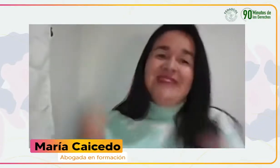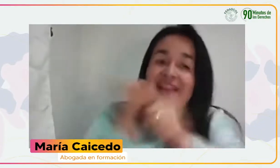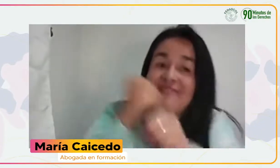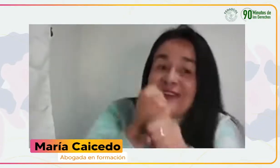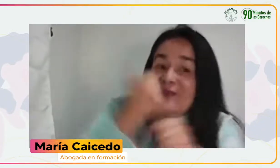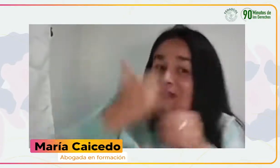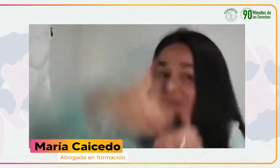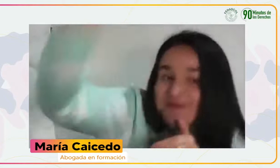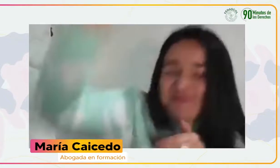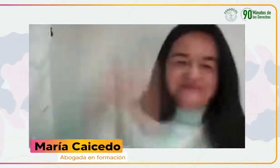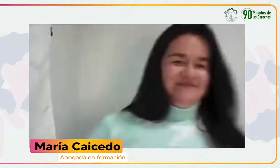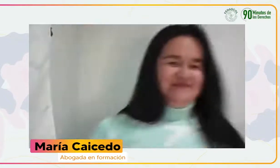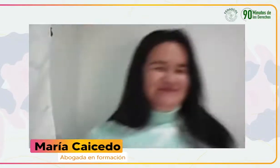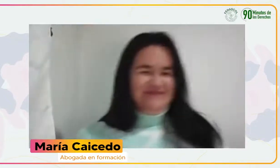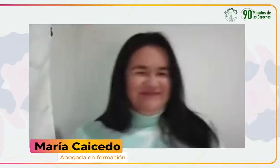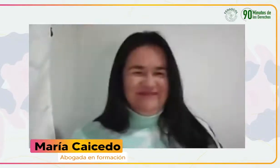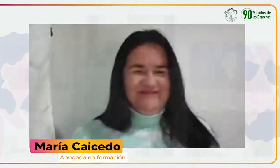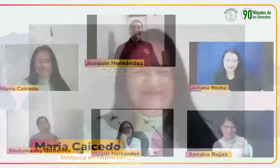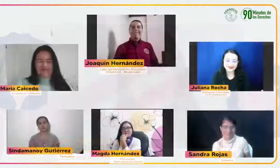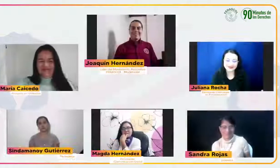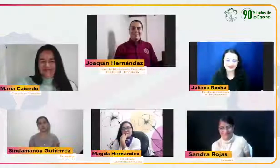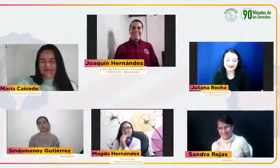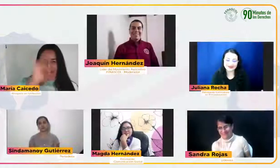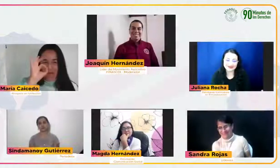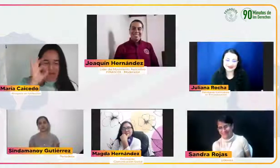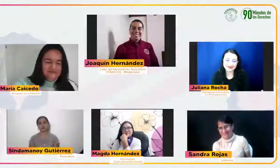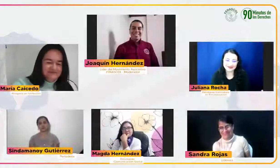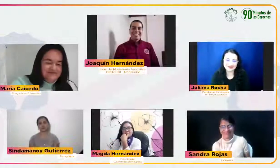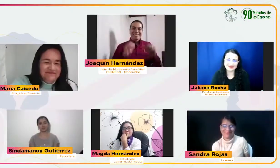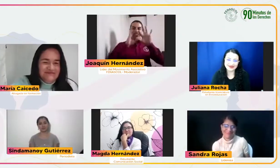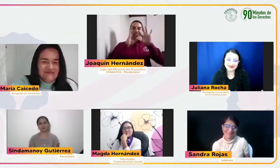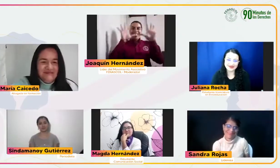Y realmente muchas gracias FENASCOL por la atención y que continúe el trabajo.